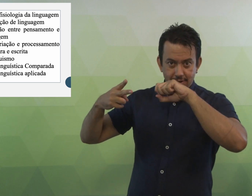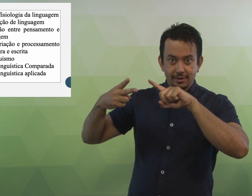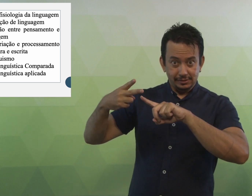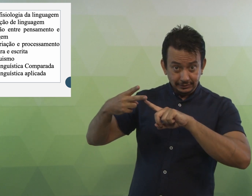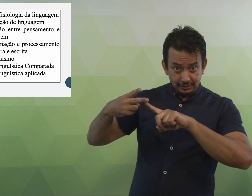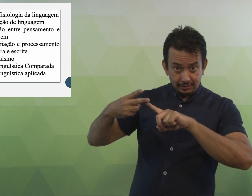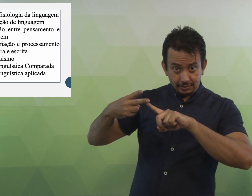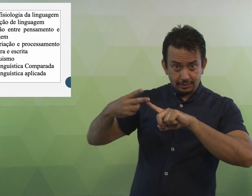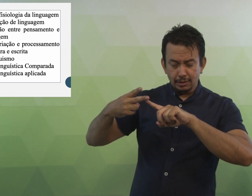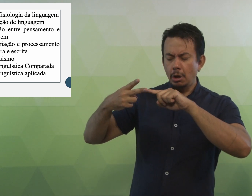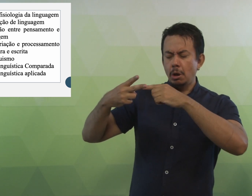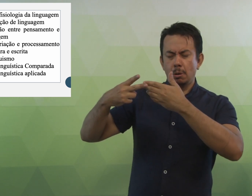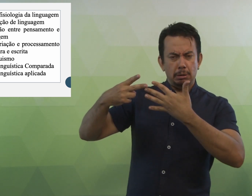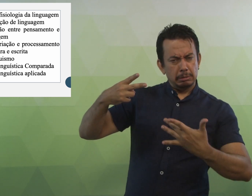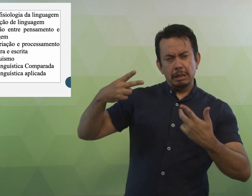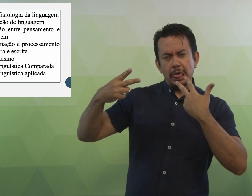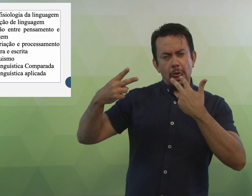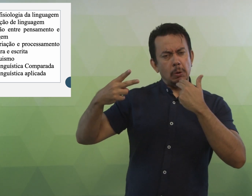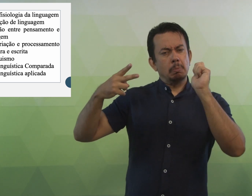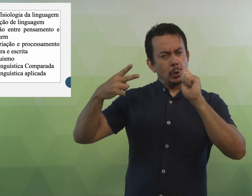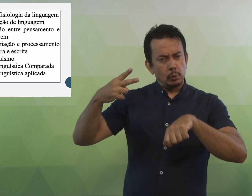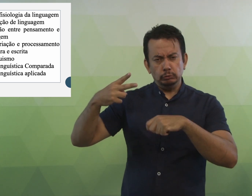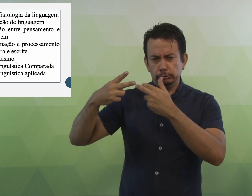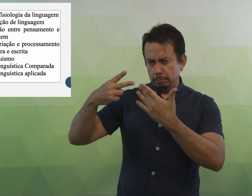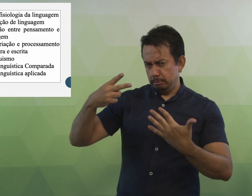português. Entenderam?